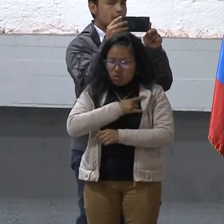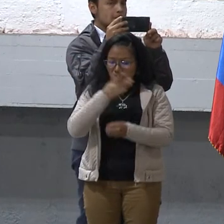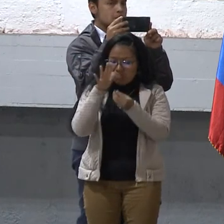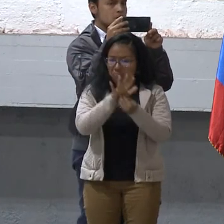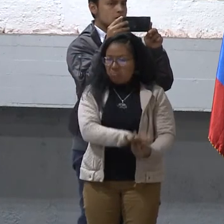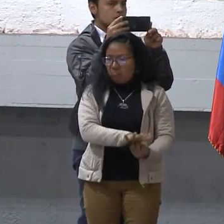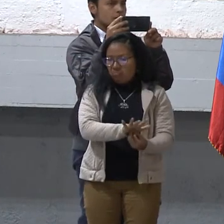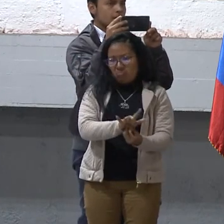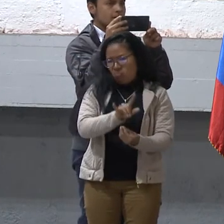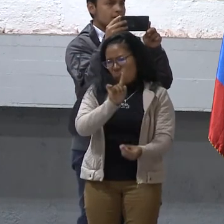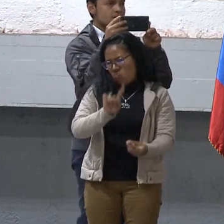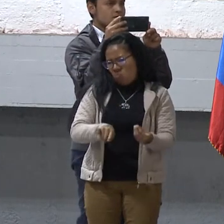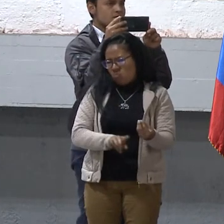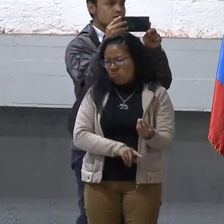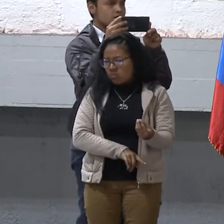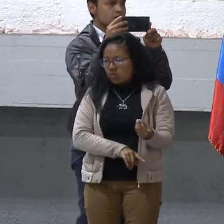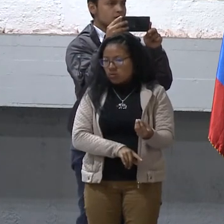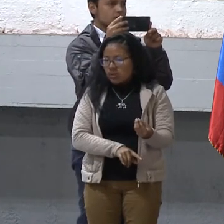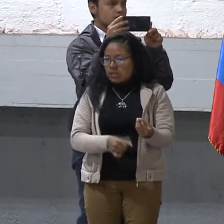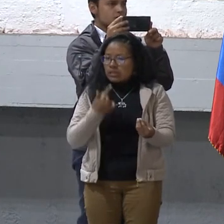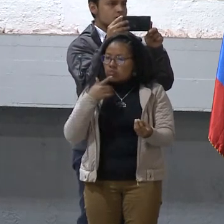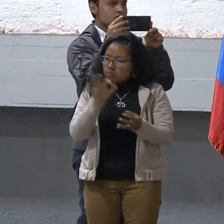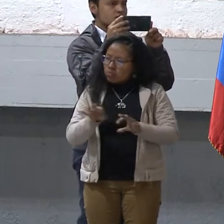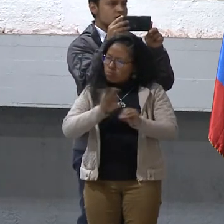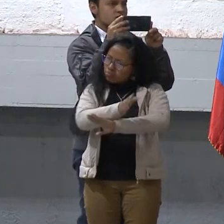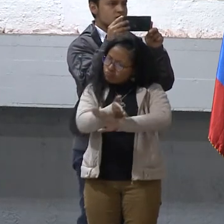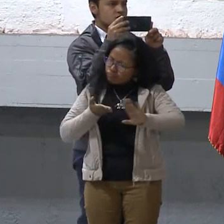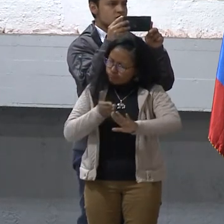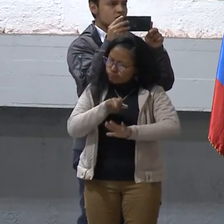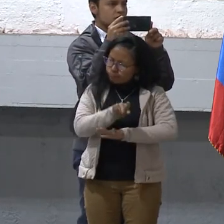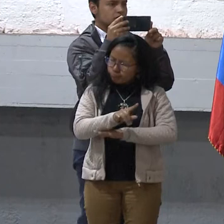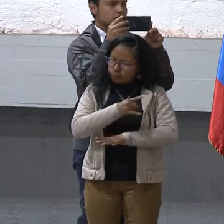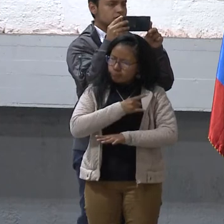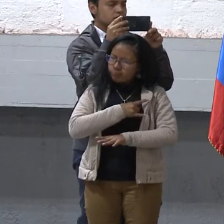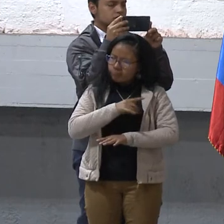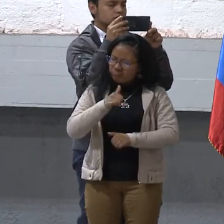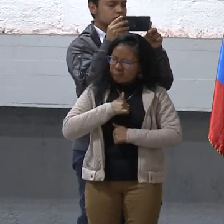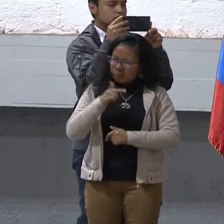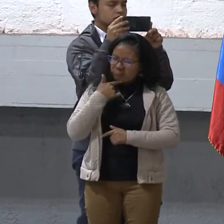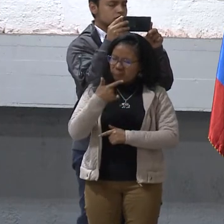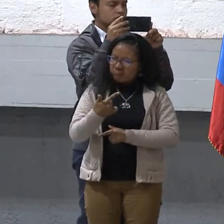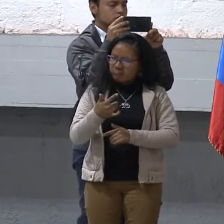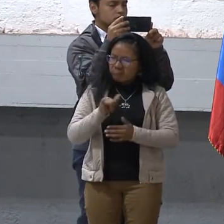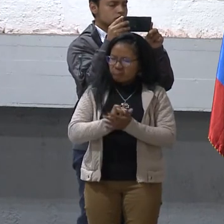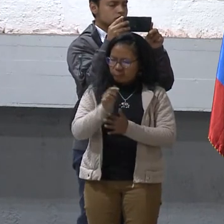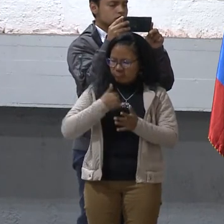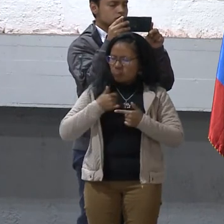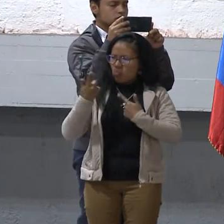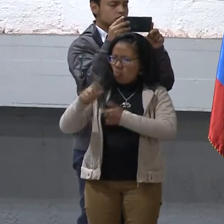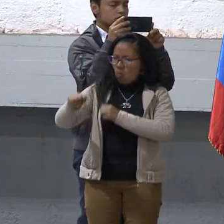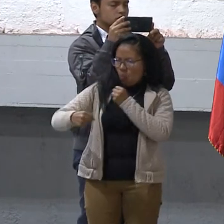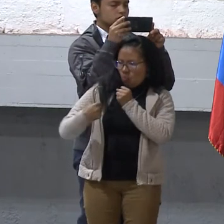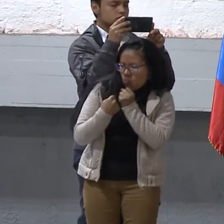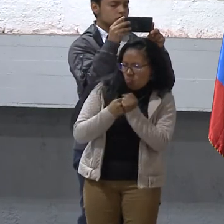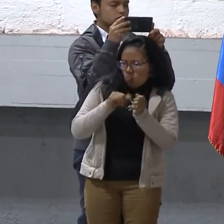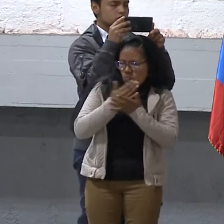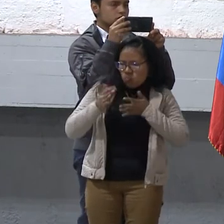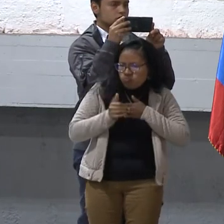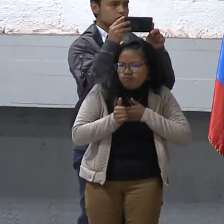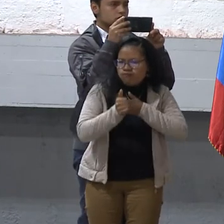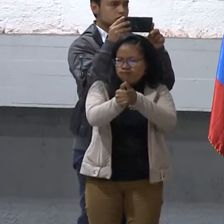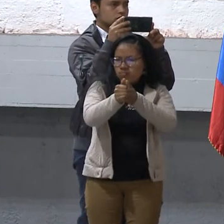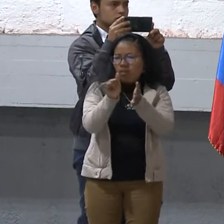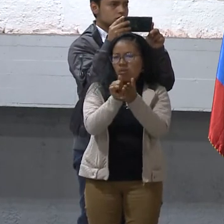gobierno de turno sino que ésta exige en su autonomía el derecho a auto orientarse y ayudar a orientar a la sociedad